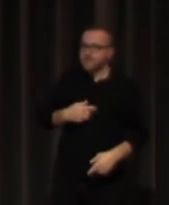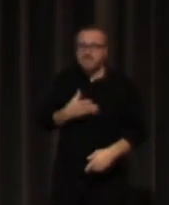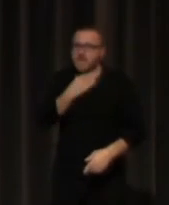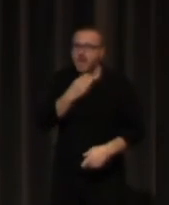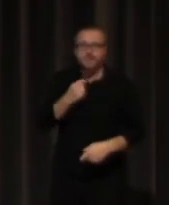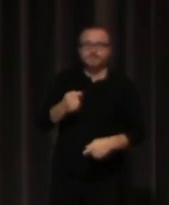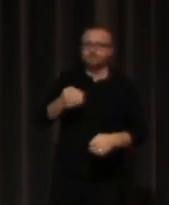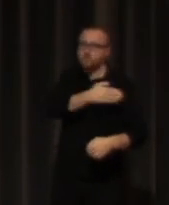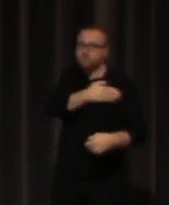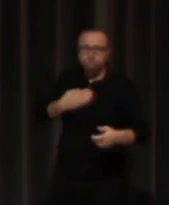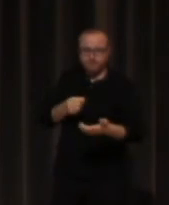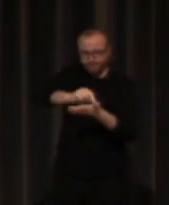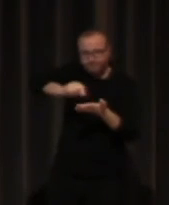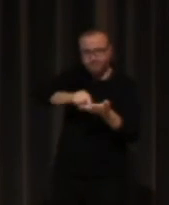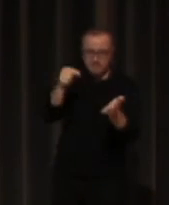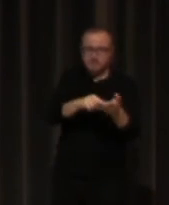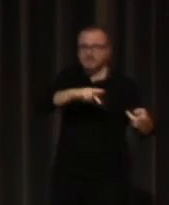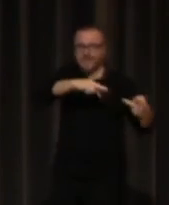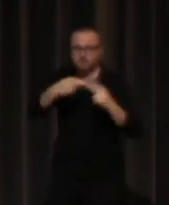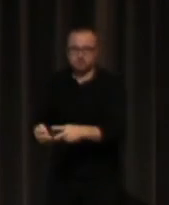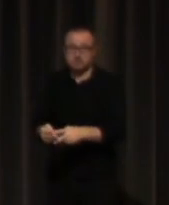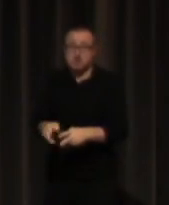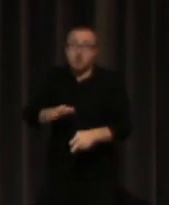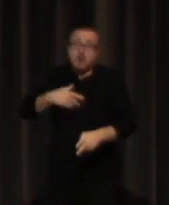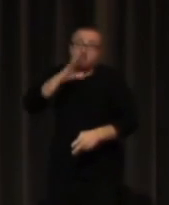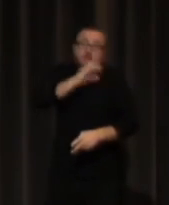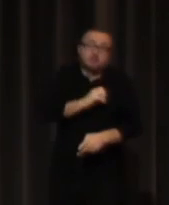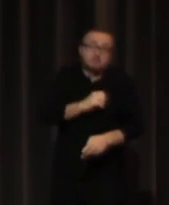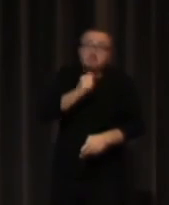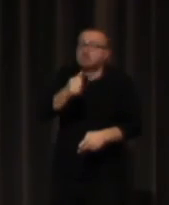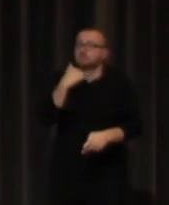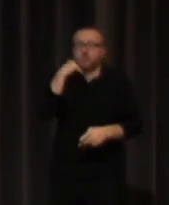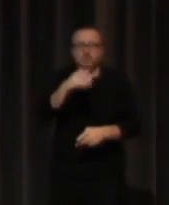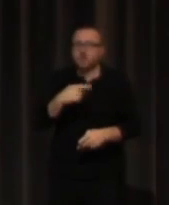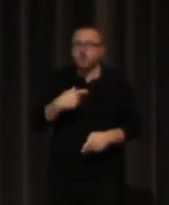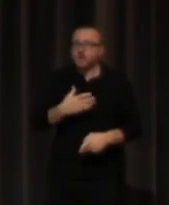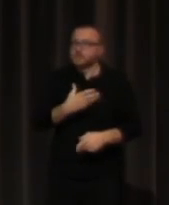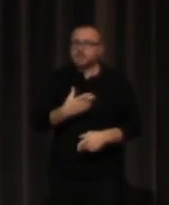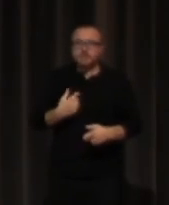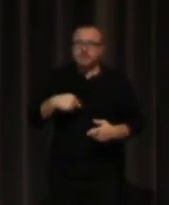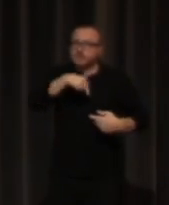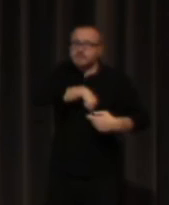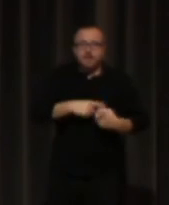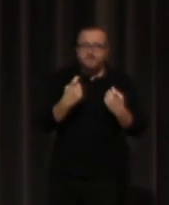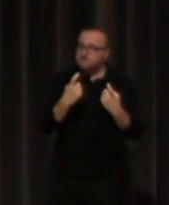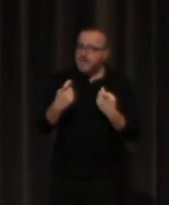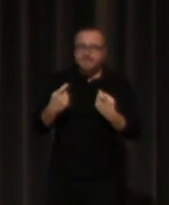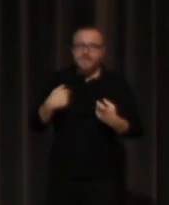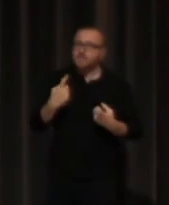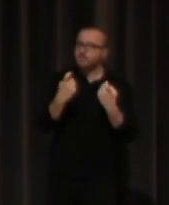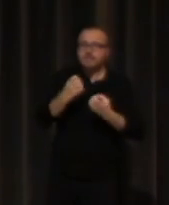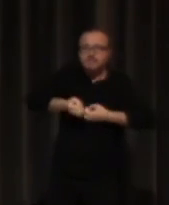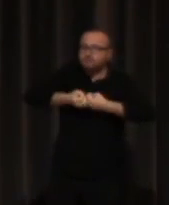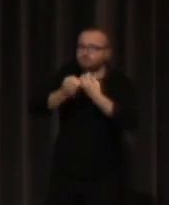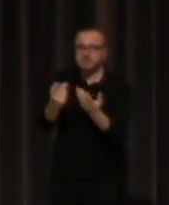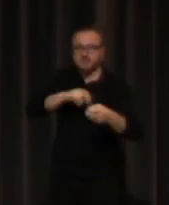si després no queda bé, doncs no quedarà bé, però ho he de fer. I és una mica aquesta incomoditat que el poeta no